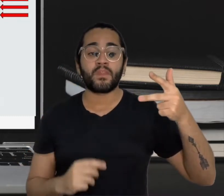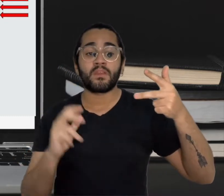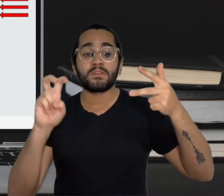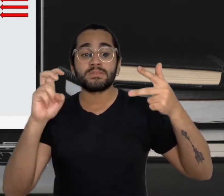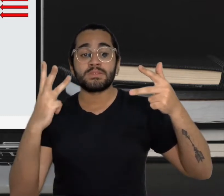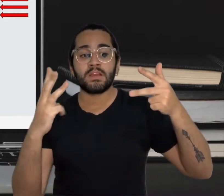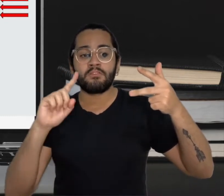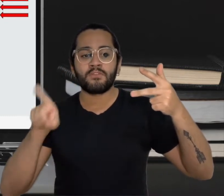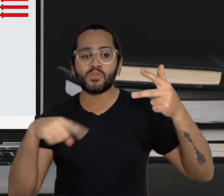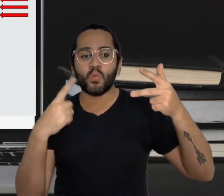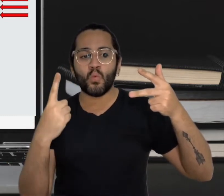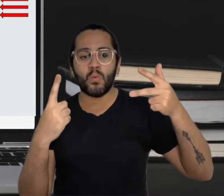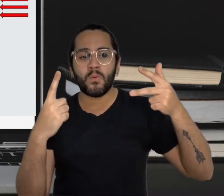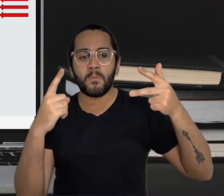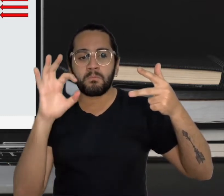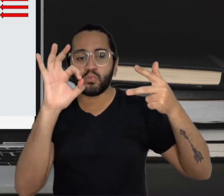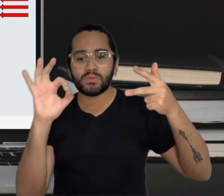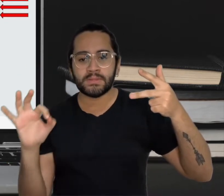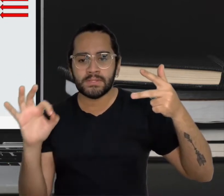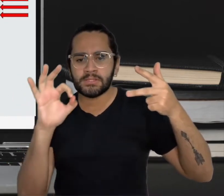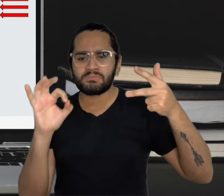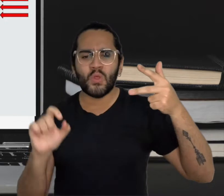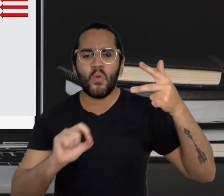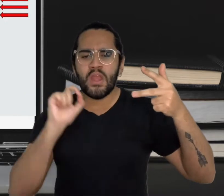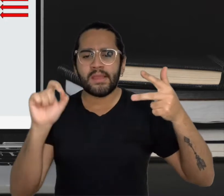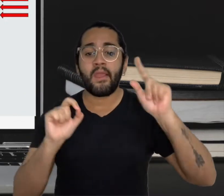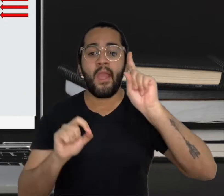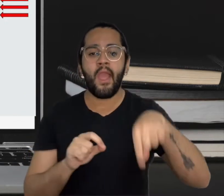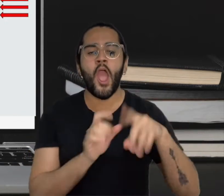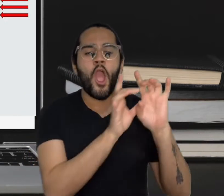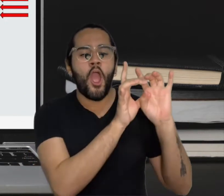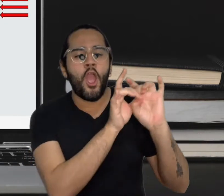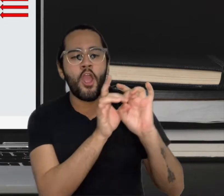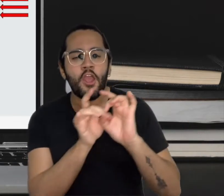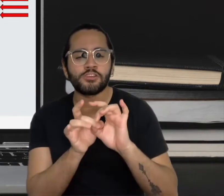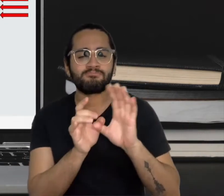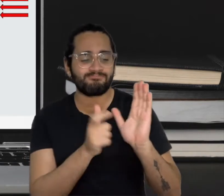né? E em terceiro lugar, com 52 respondentes, equivalente a